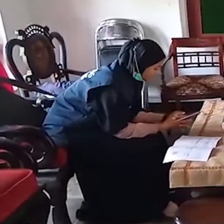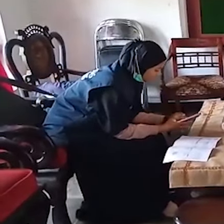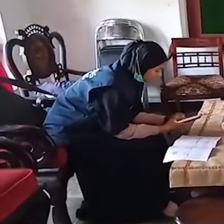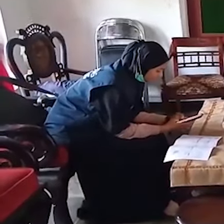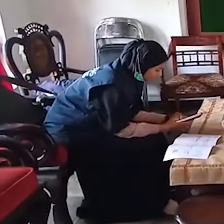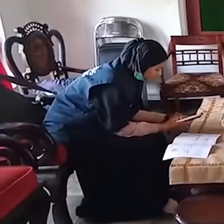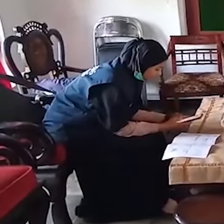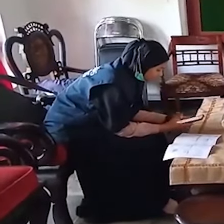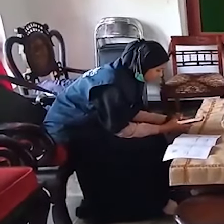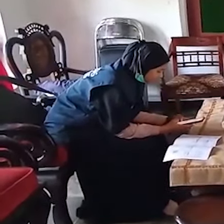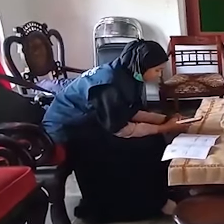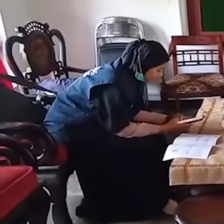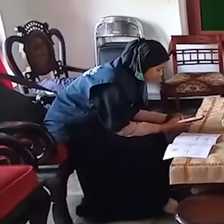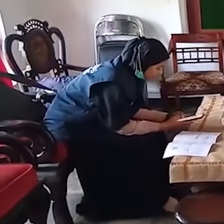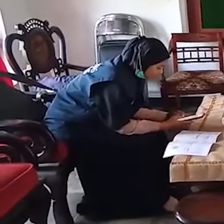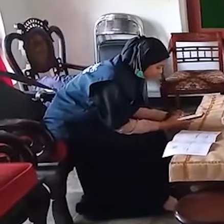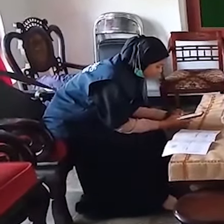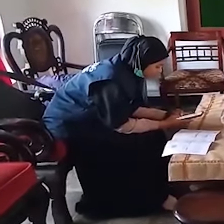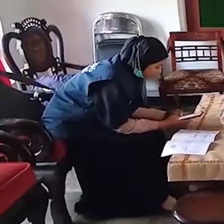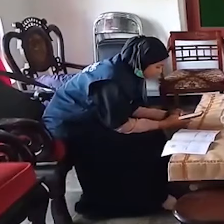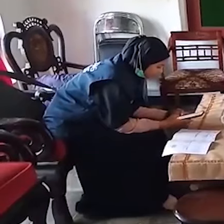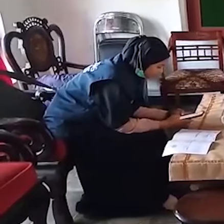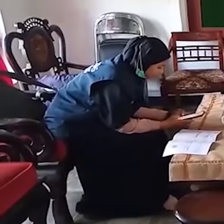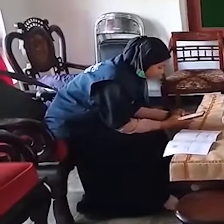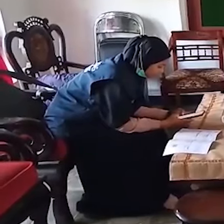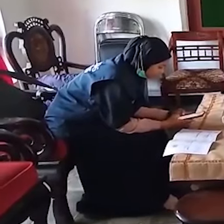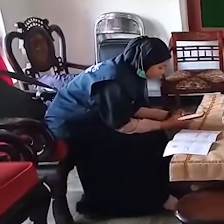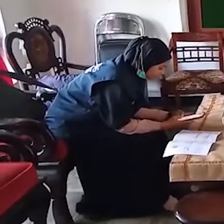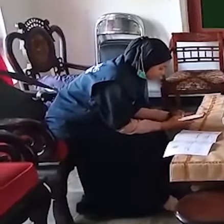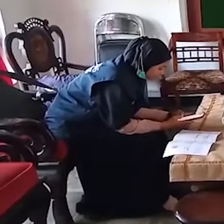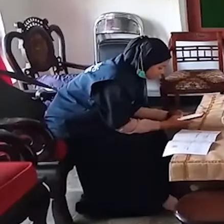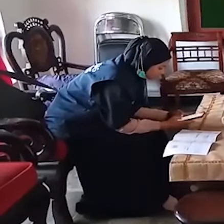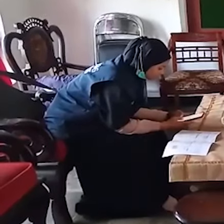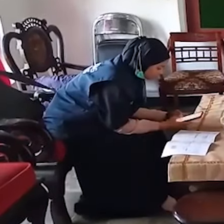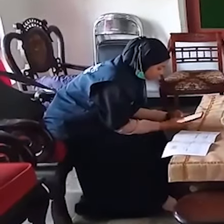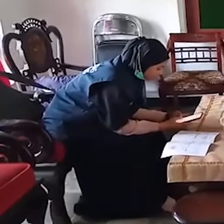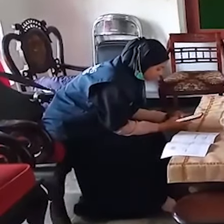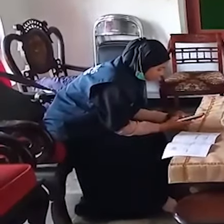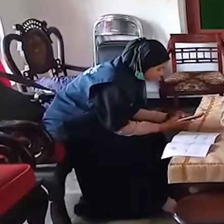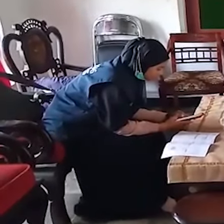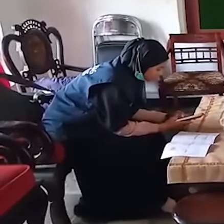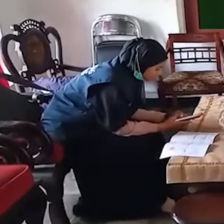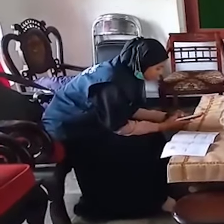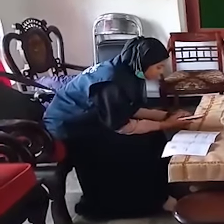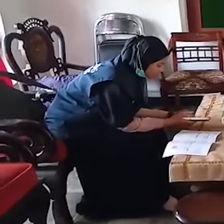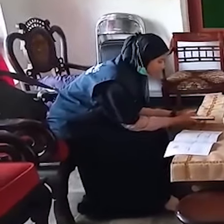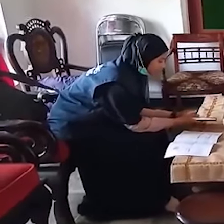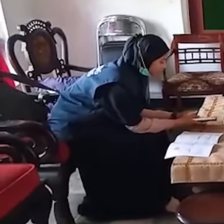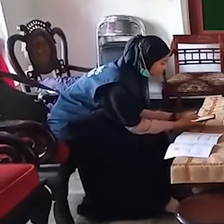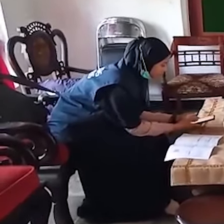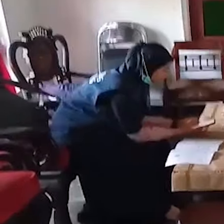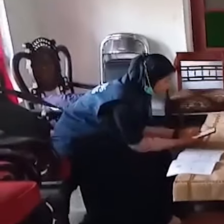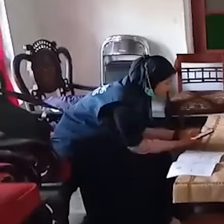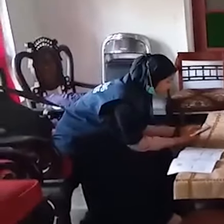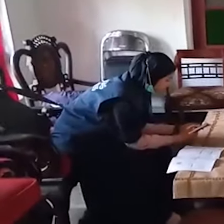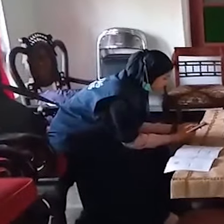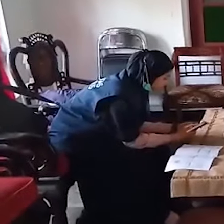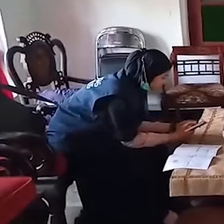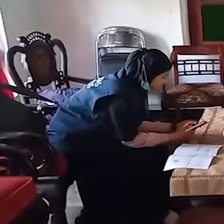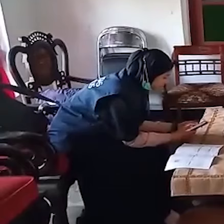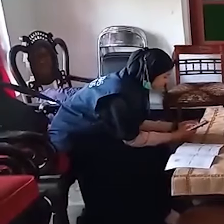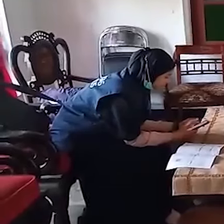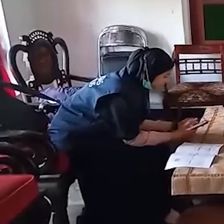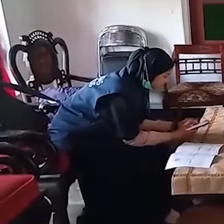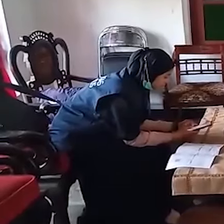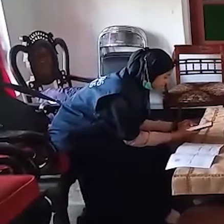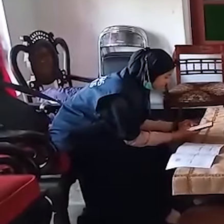Halo, perkenalkan. Nama aku Madya Tantri, bisa dipanggil Tantri. Aku adalah petugas sensus penduduk 2020 lanjutan